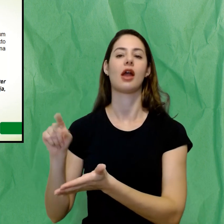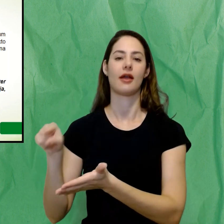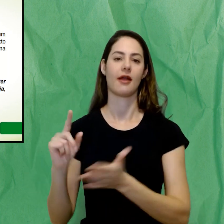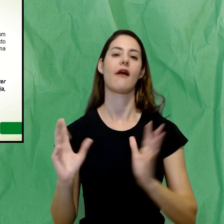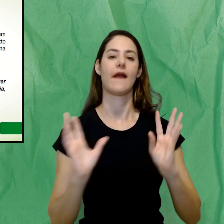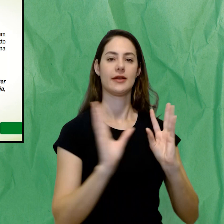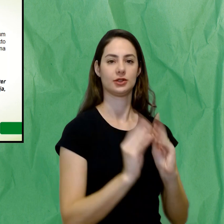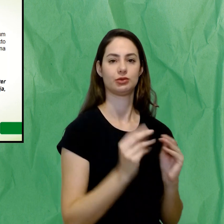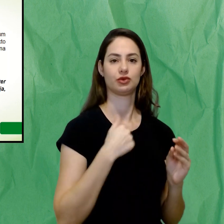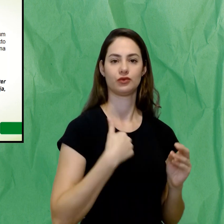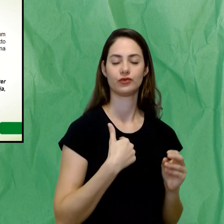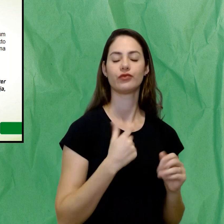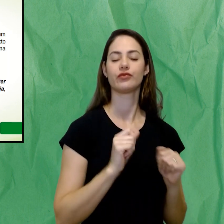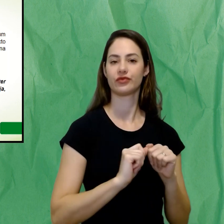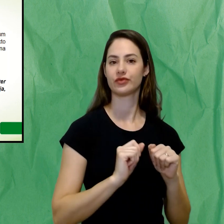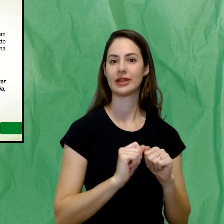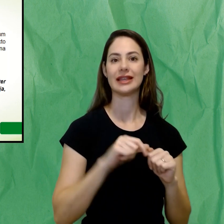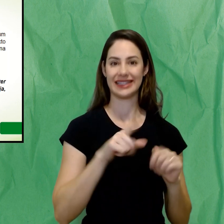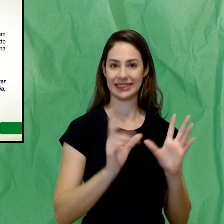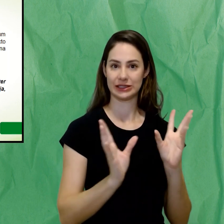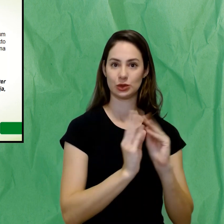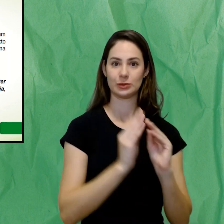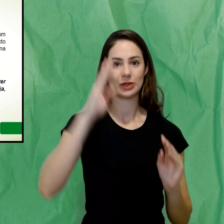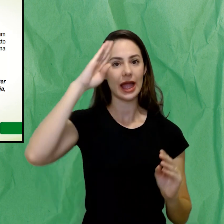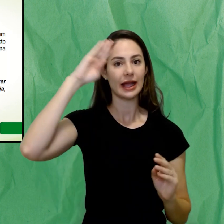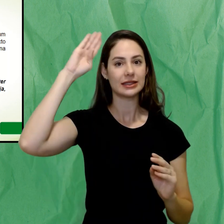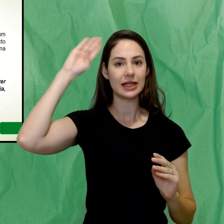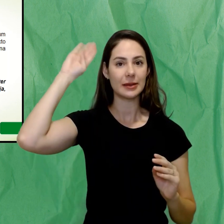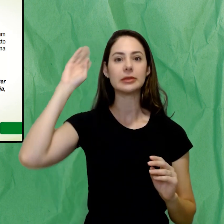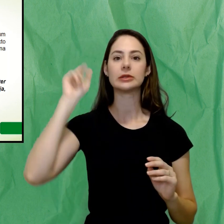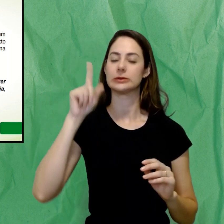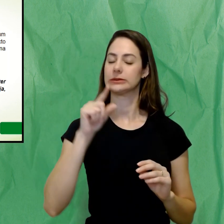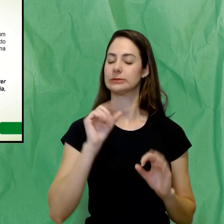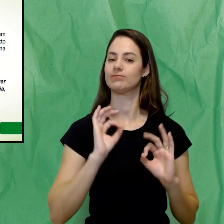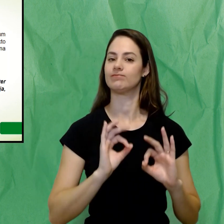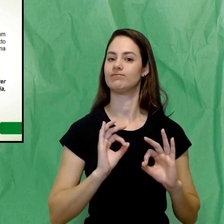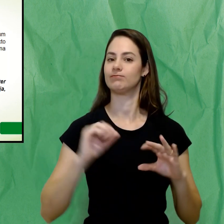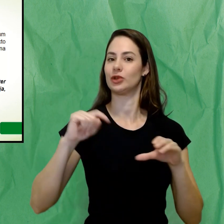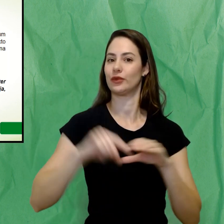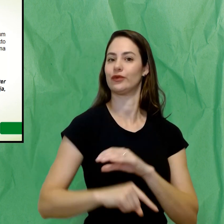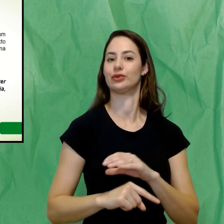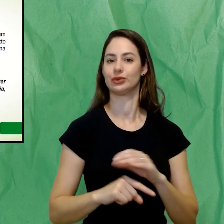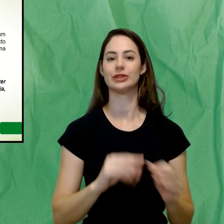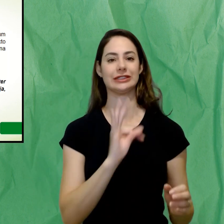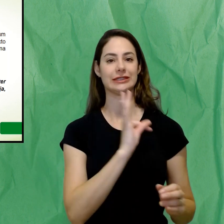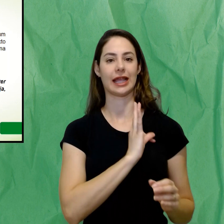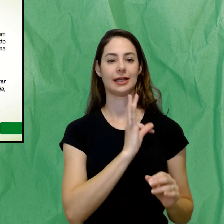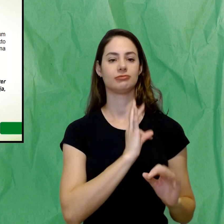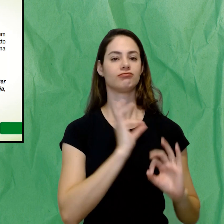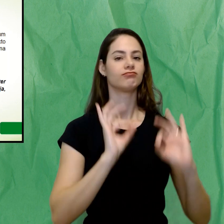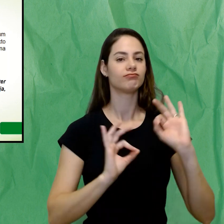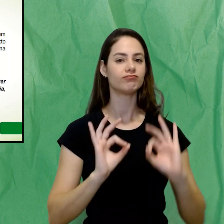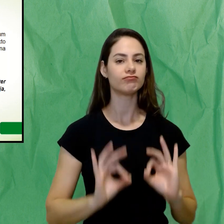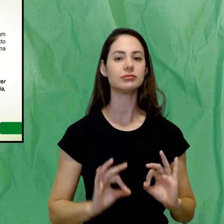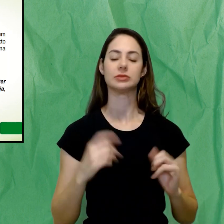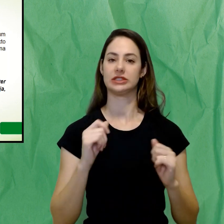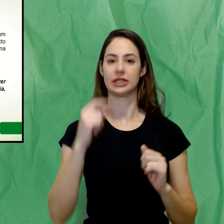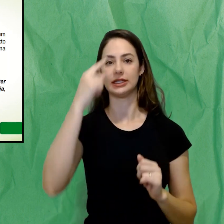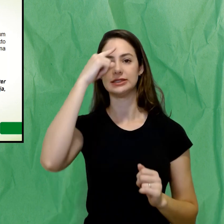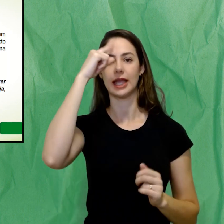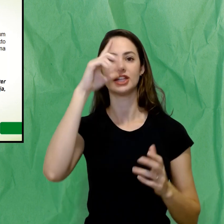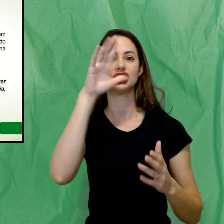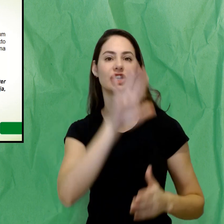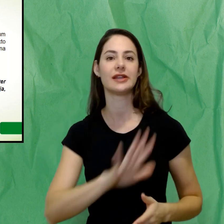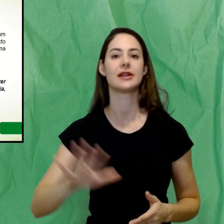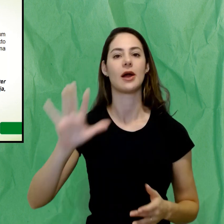bom resumo. O resumo acadêmico, ele é algo técnico, muito técnico. Então, assim, é preciso apresentar uma ideia global